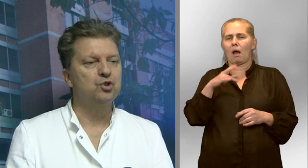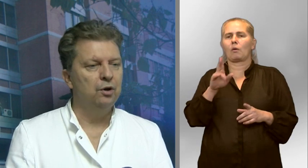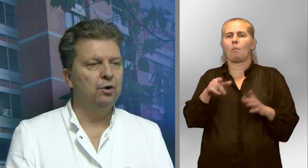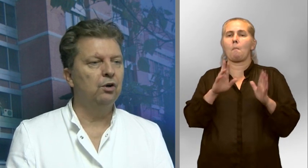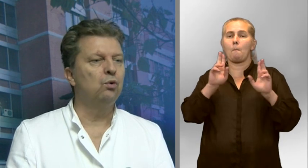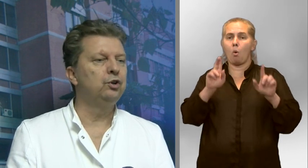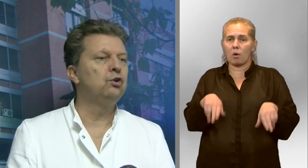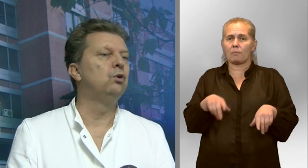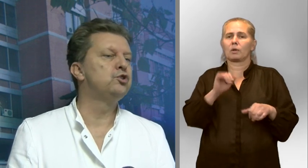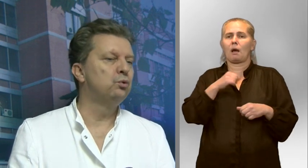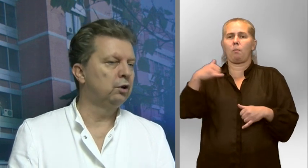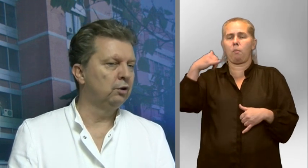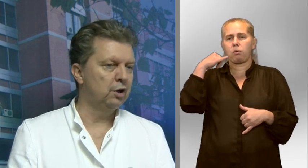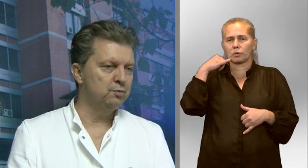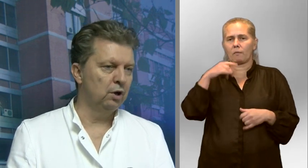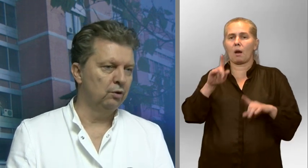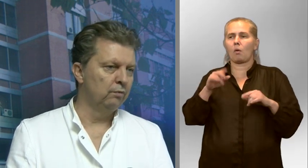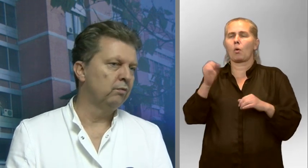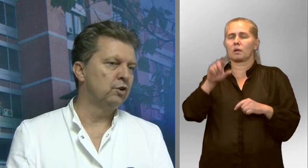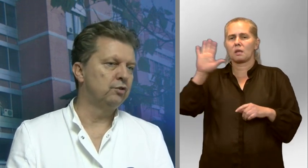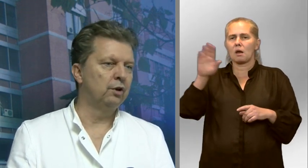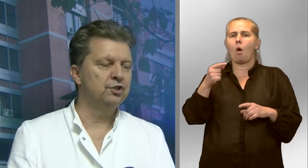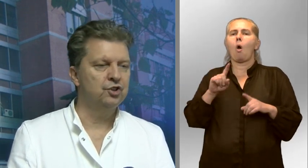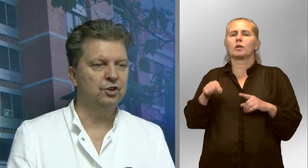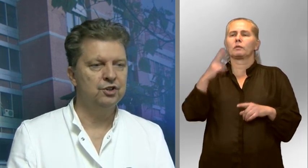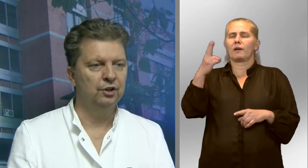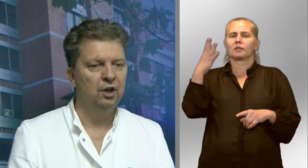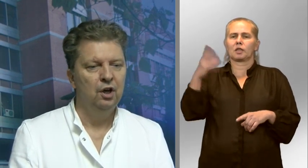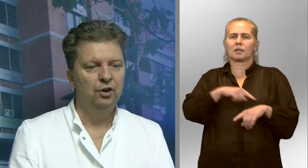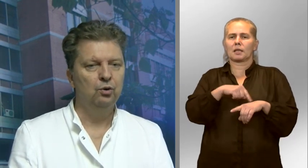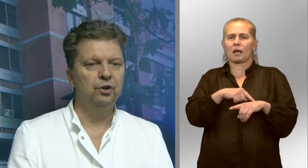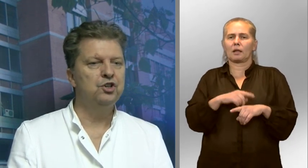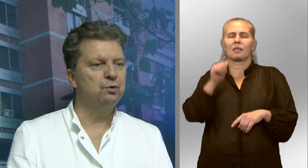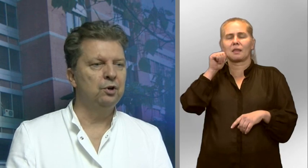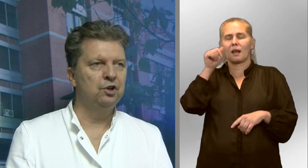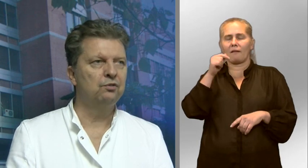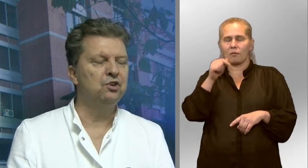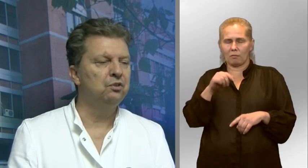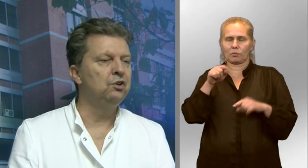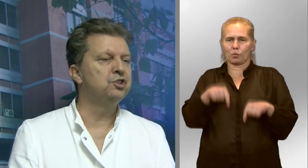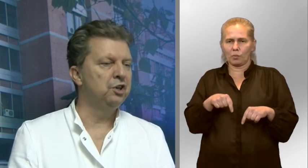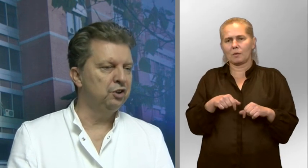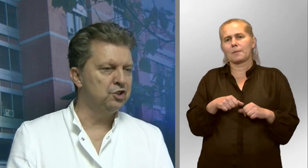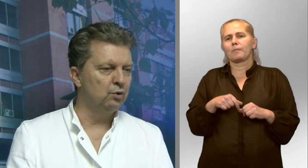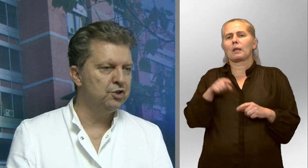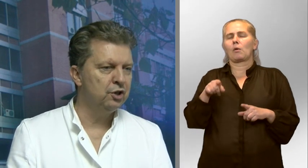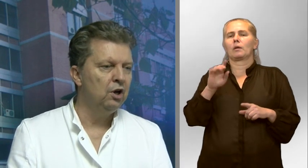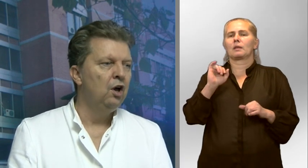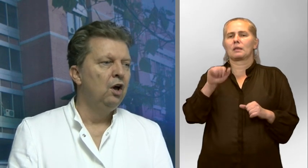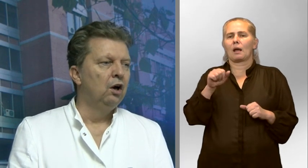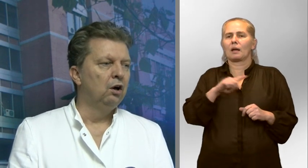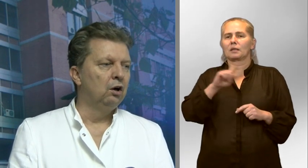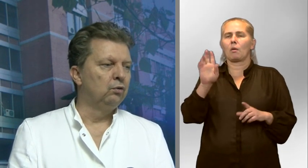da pozovemo nekog od njih, oni su uvek na raspolaganju, znači 24 sata. Tako da nismo imali nikakvih incidentnih